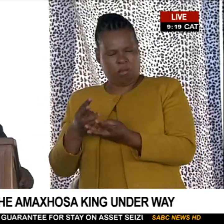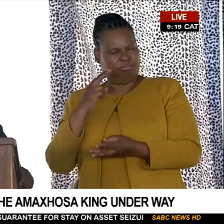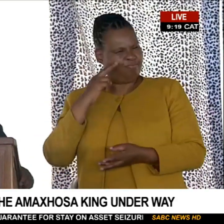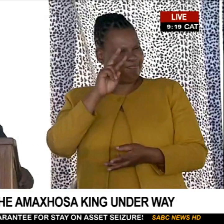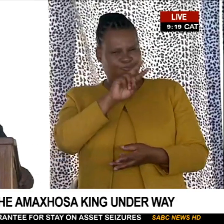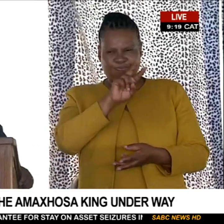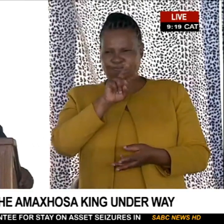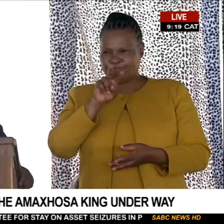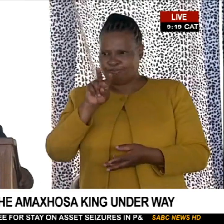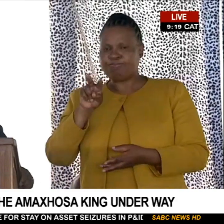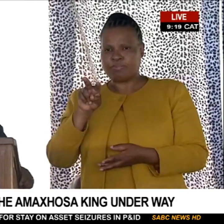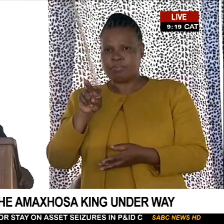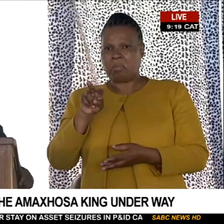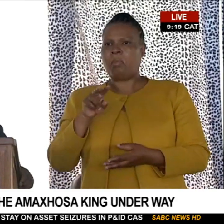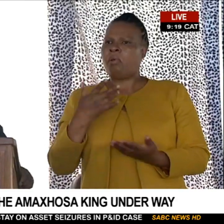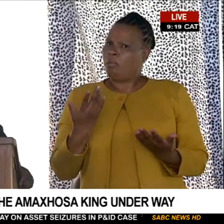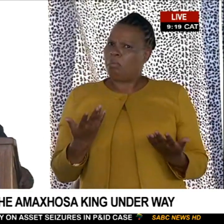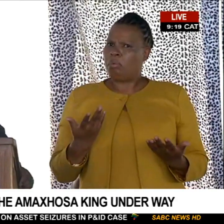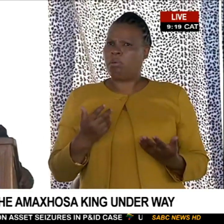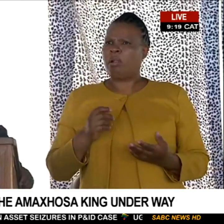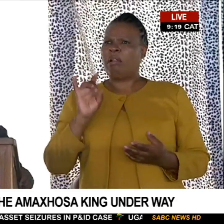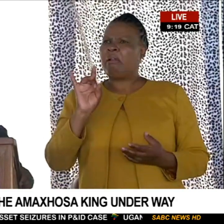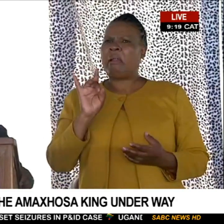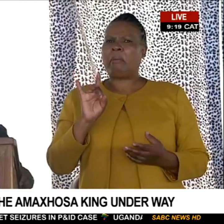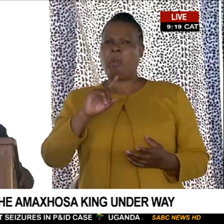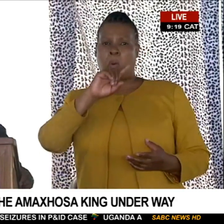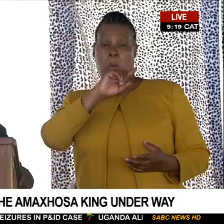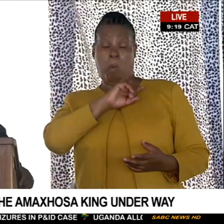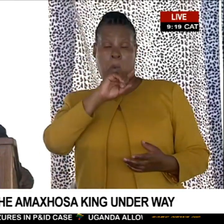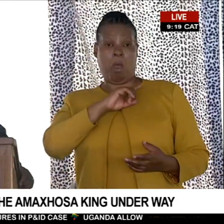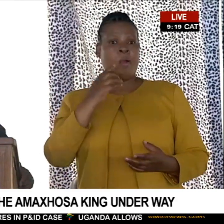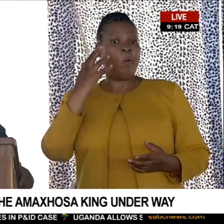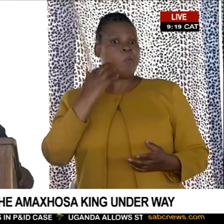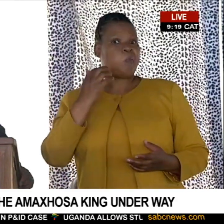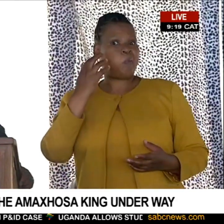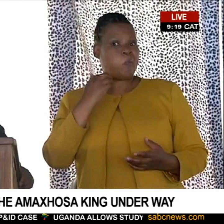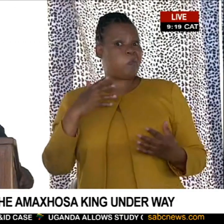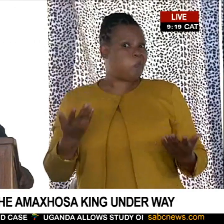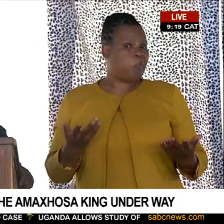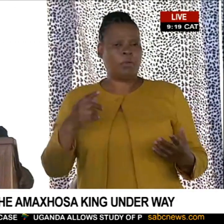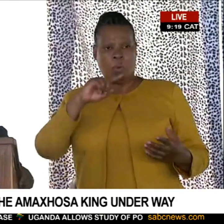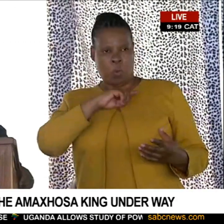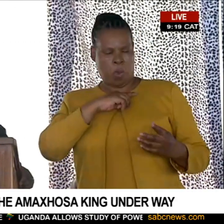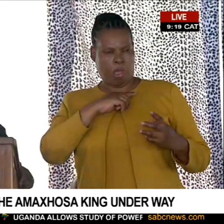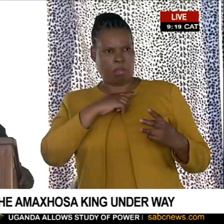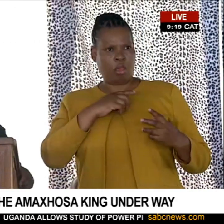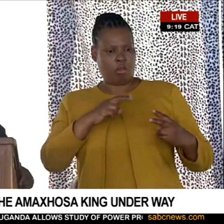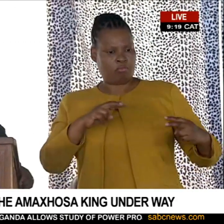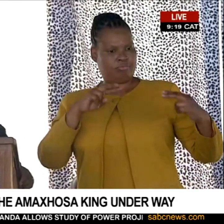Zinqabile indawo ezikwazileyo ukujongana nabamhlophe kwaphela ikhulu